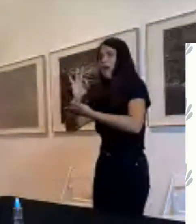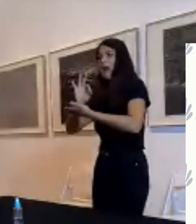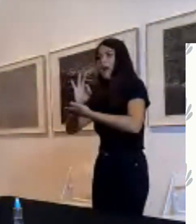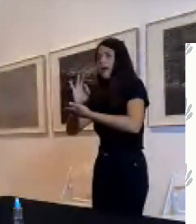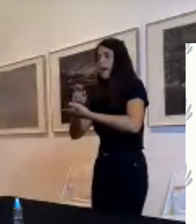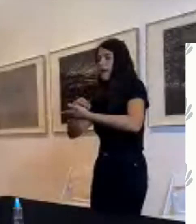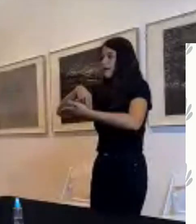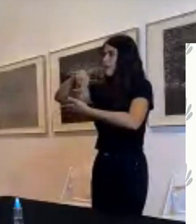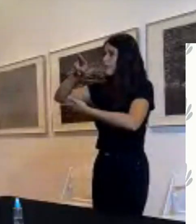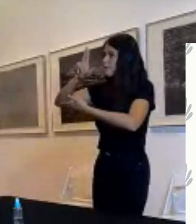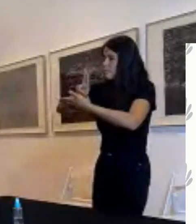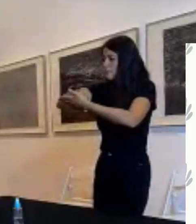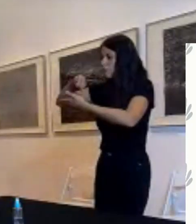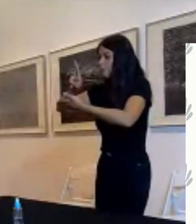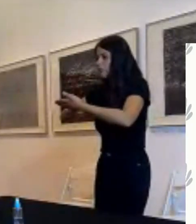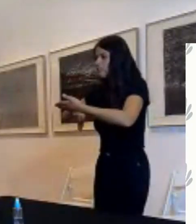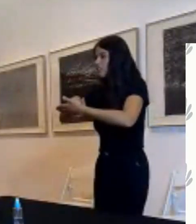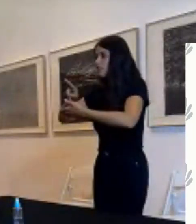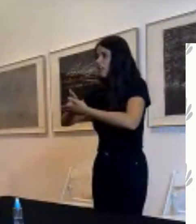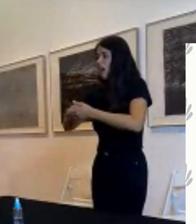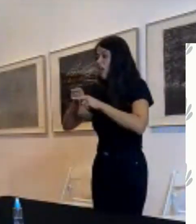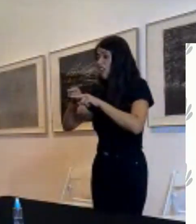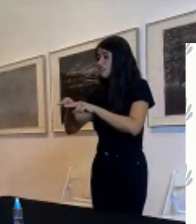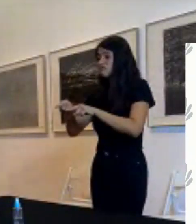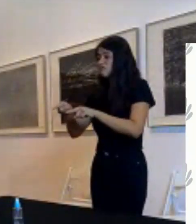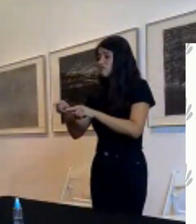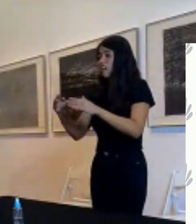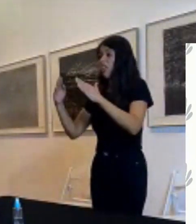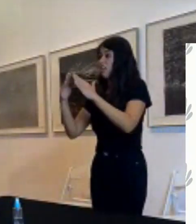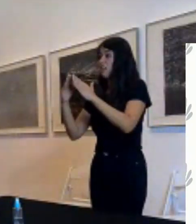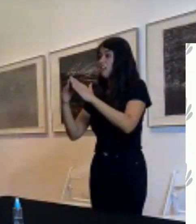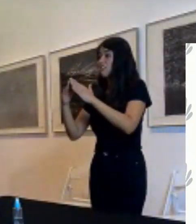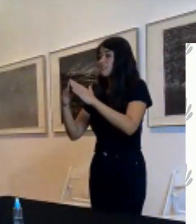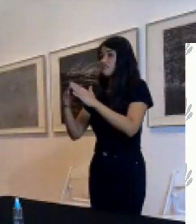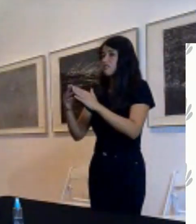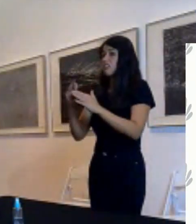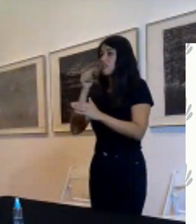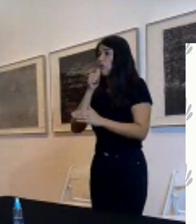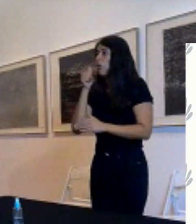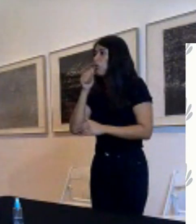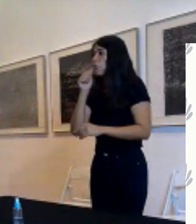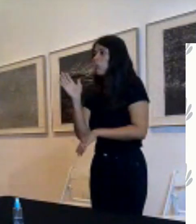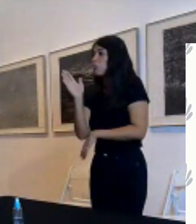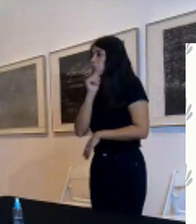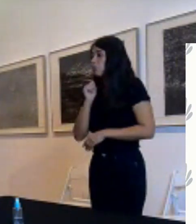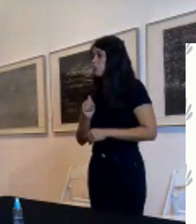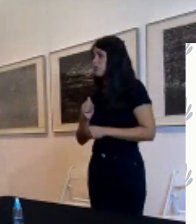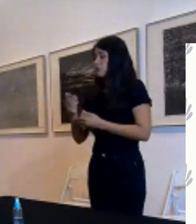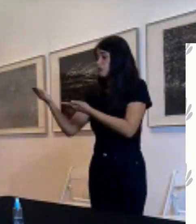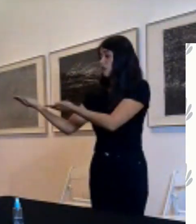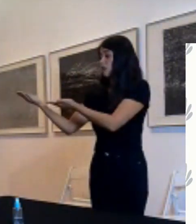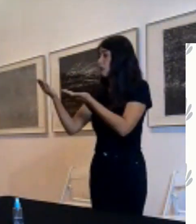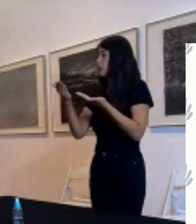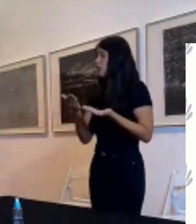pintar. Eso no lo hacen todos los días los adultos, las personas mayores, ¿verdad? Entonces, los invitamos y a veces,